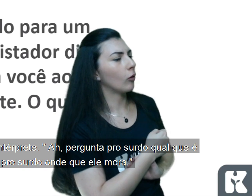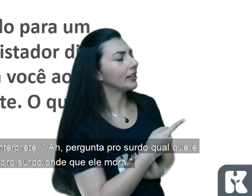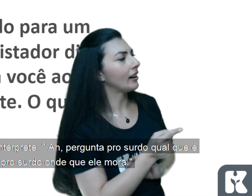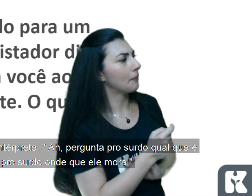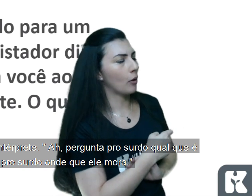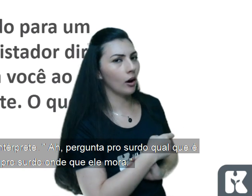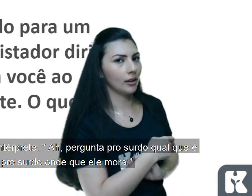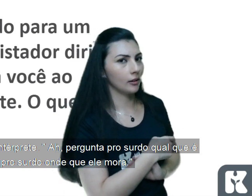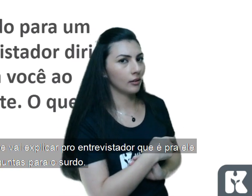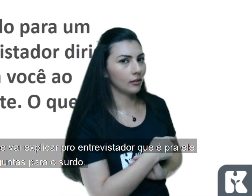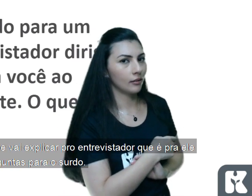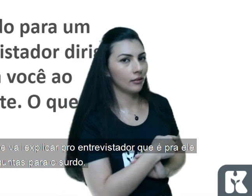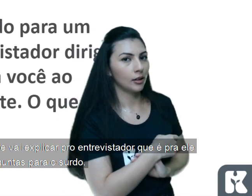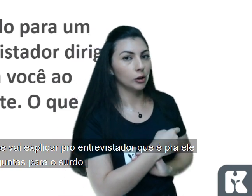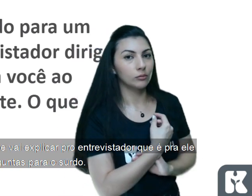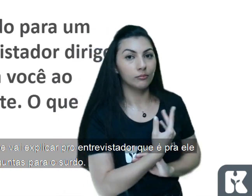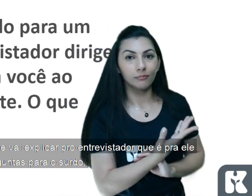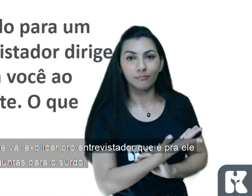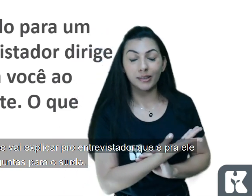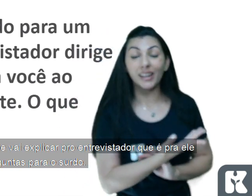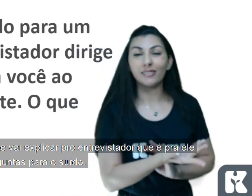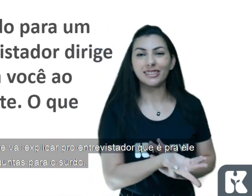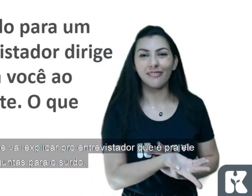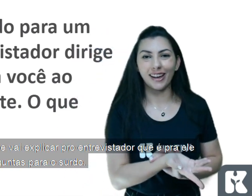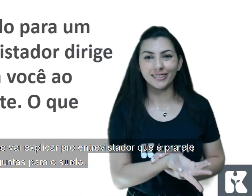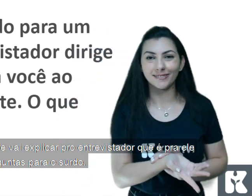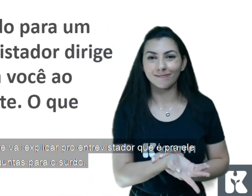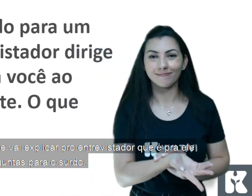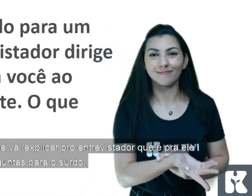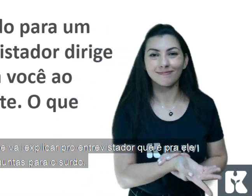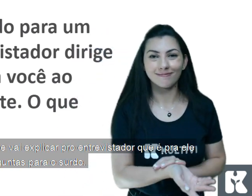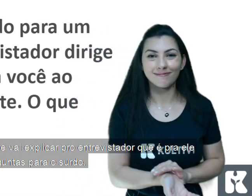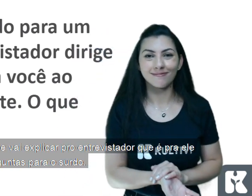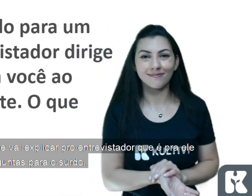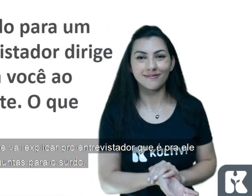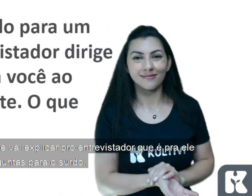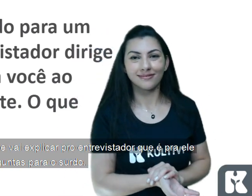surdo onde que ele mora. O que você faz?